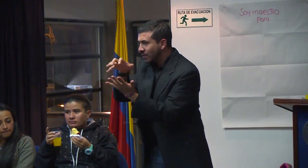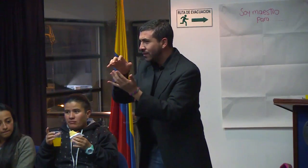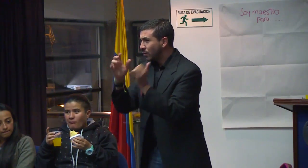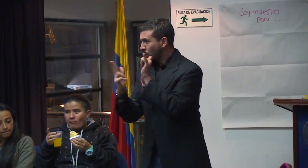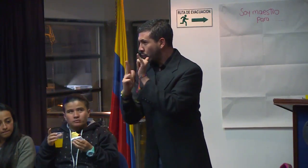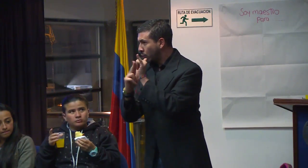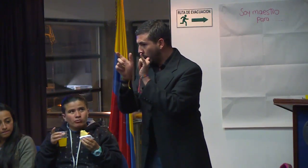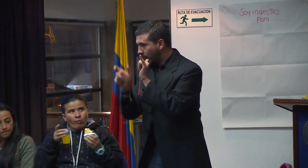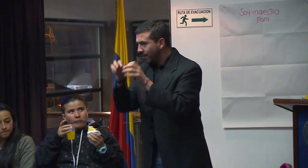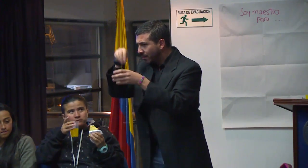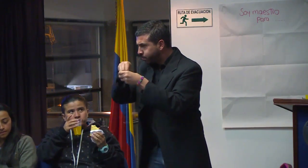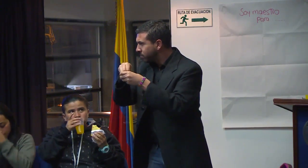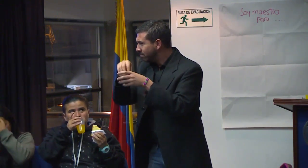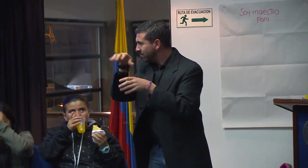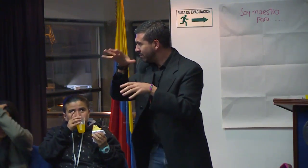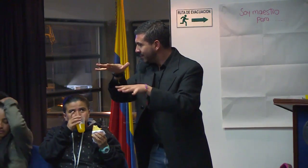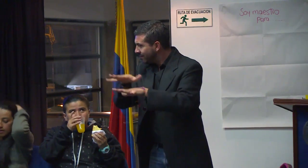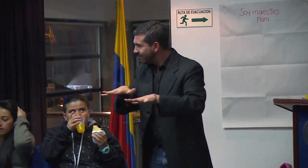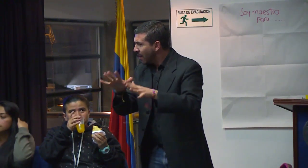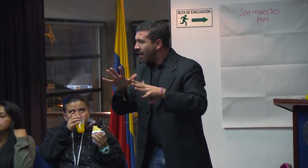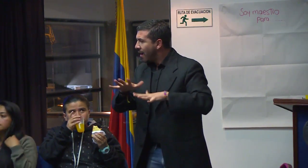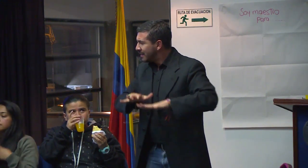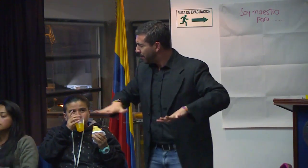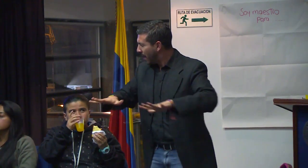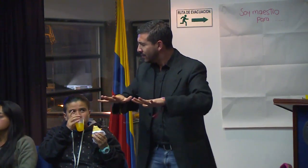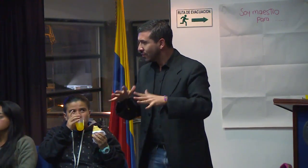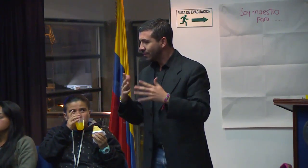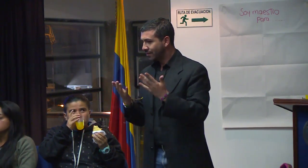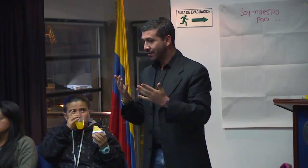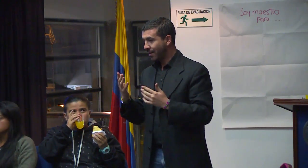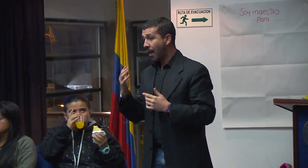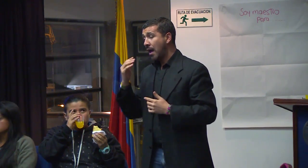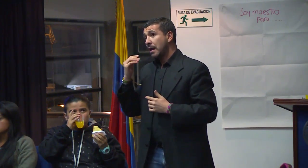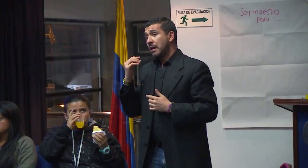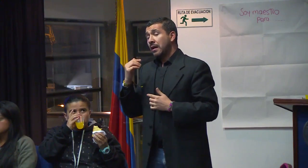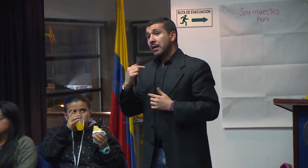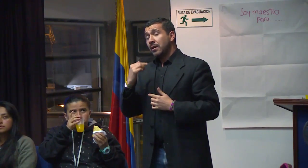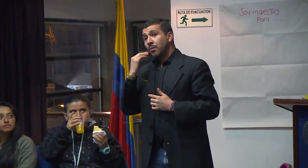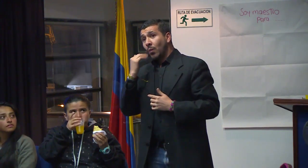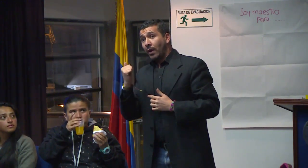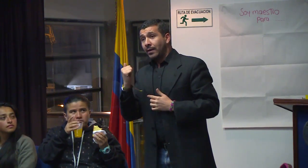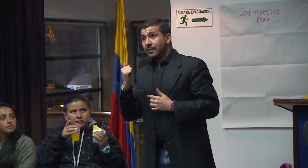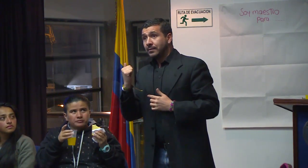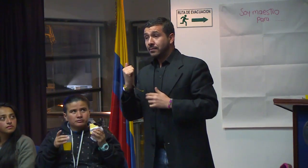al ser mujer, ese guión que se aprendieron, ¿sí? Por ejemplo, esa misma situación que se ve en el video en YouTube.